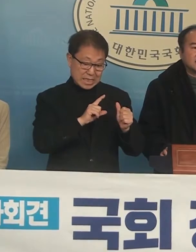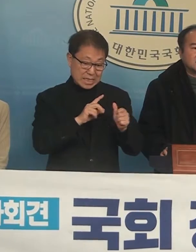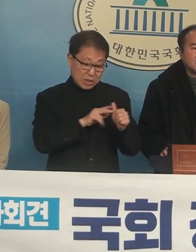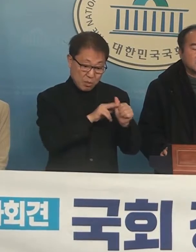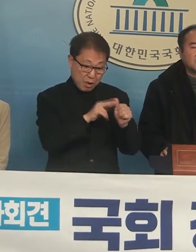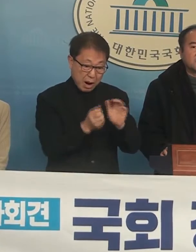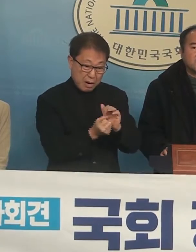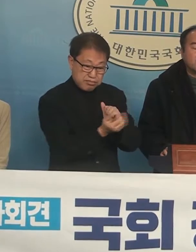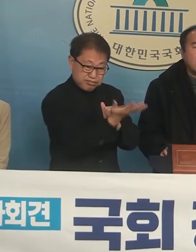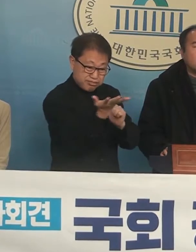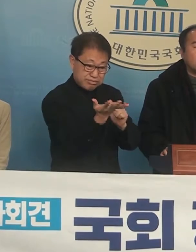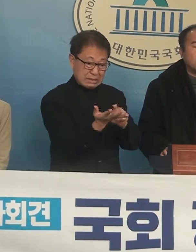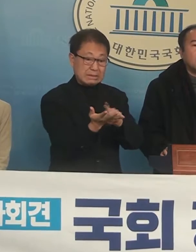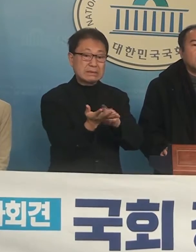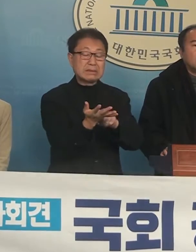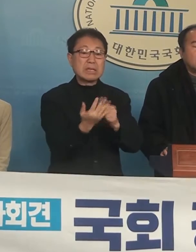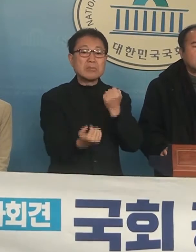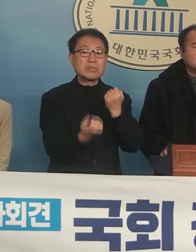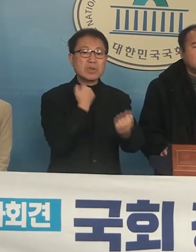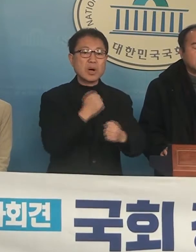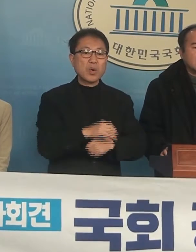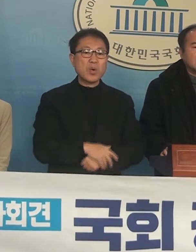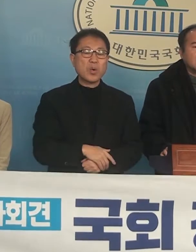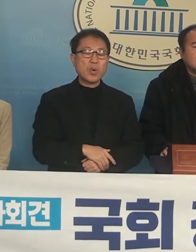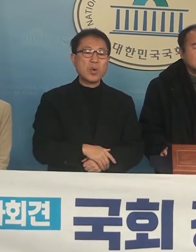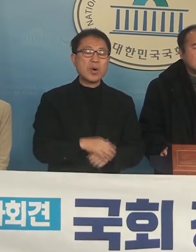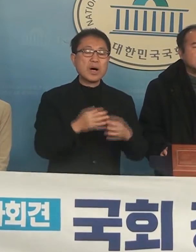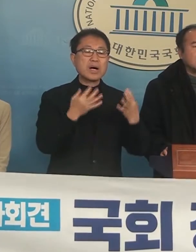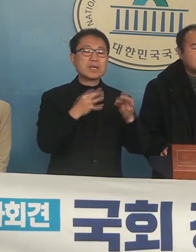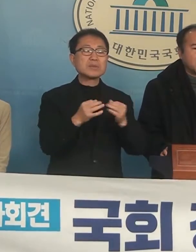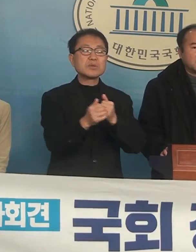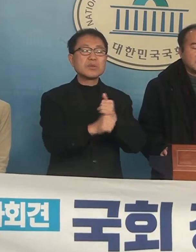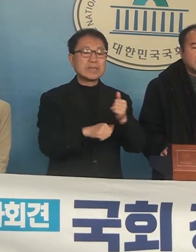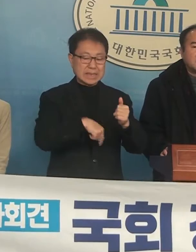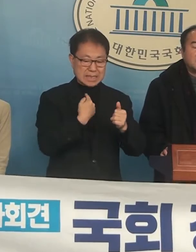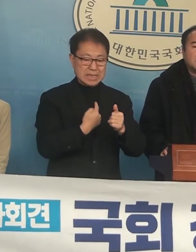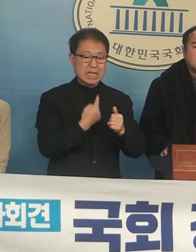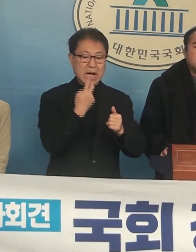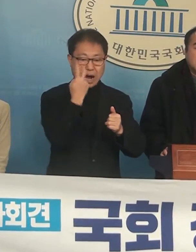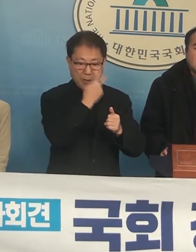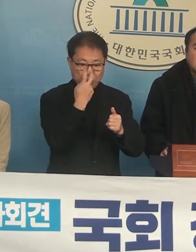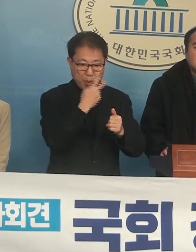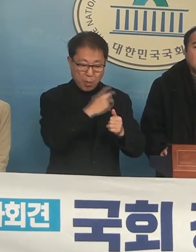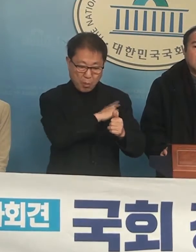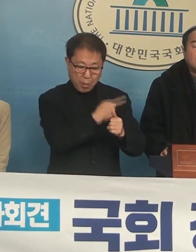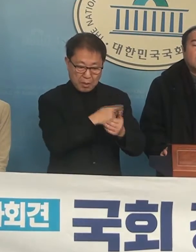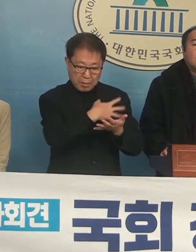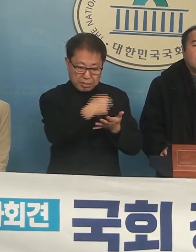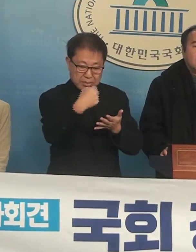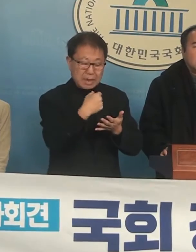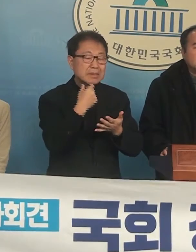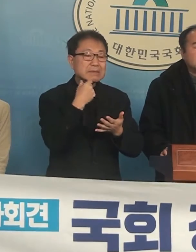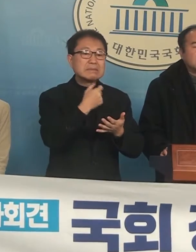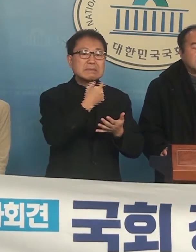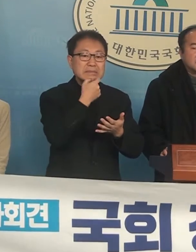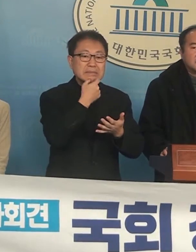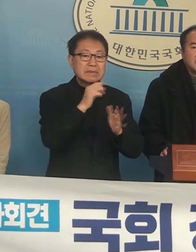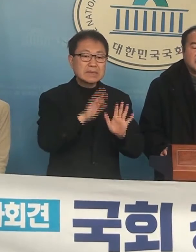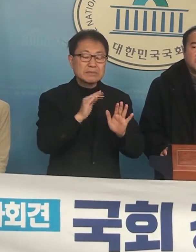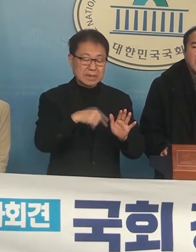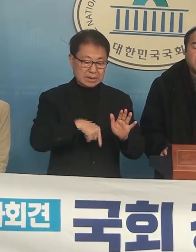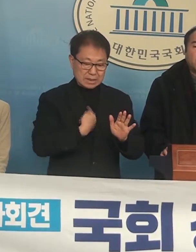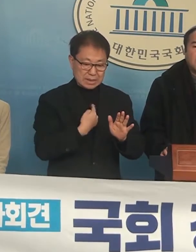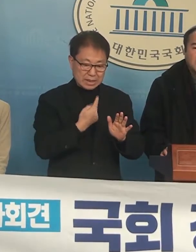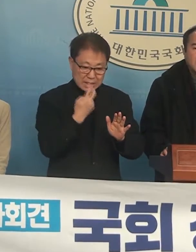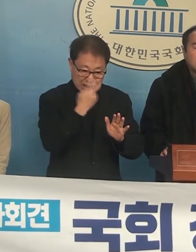되지 않았습니다. 그럼에도 불구하고 금융위원회는 자신들의 감독 권한을 놓치기 싫어서 여전히